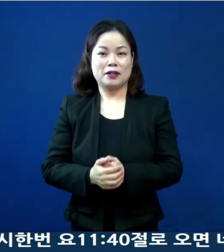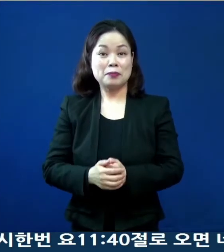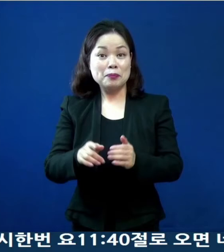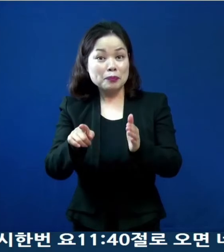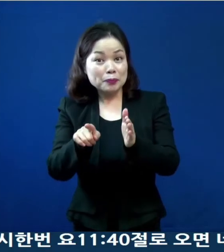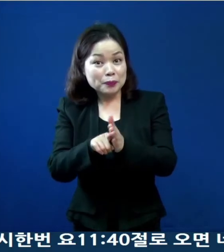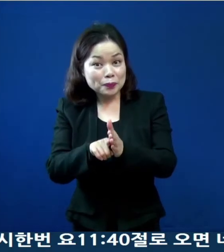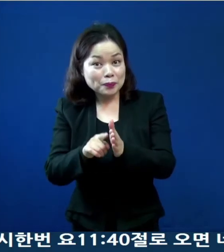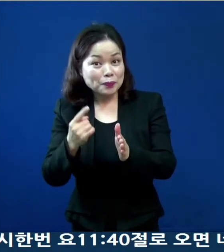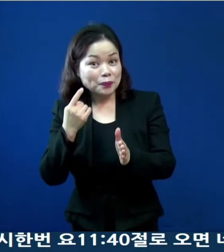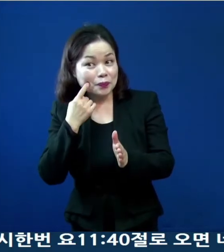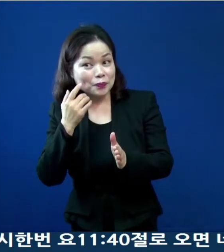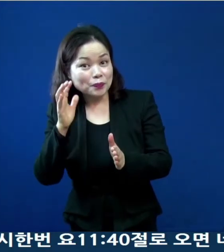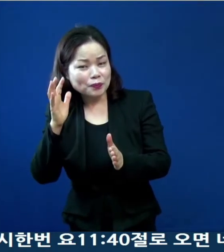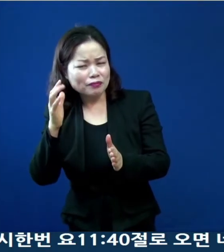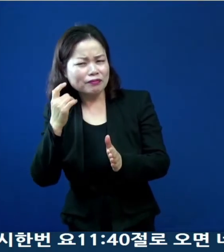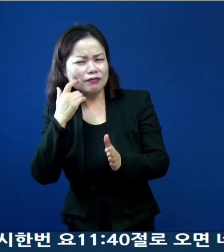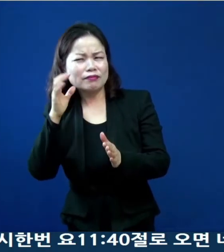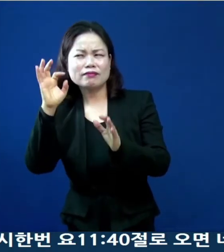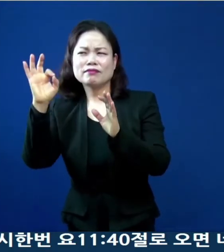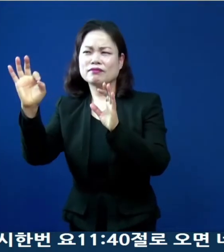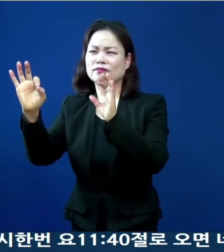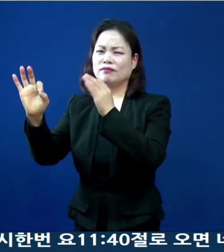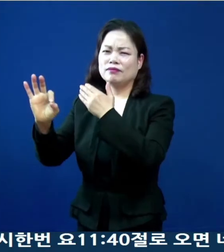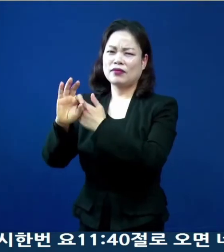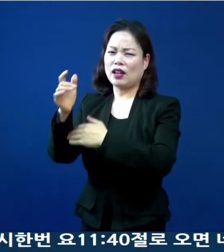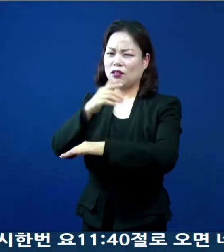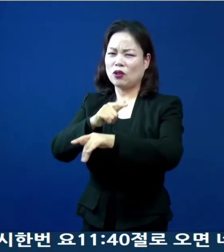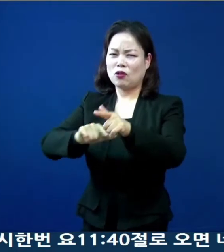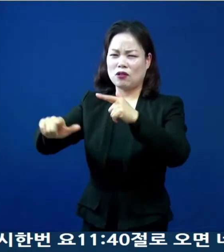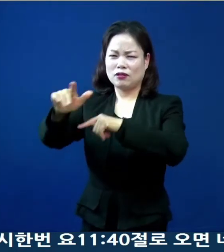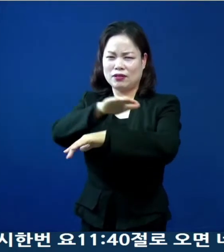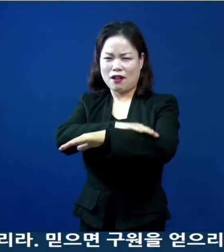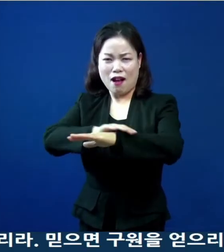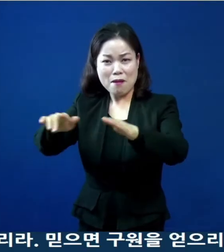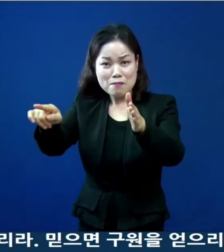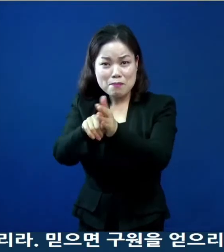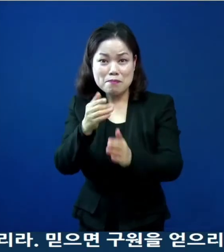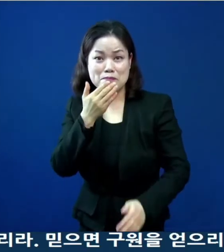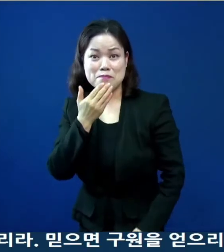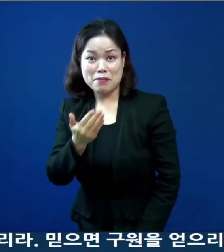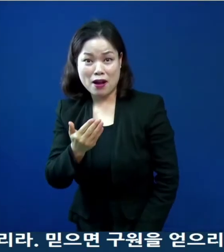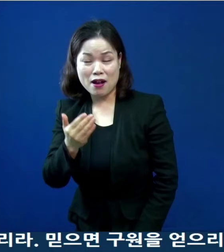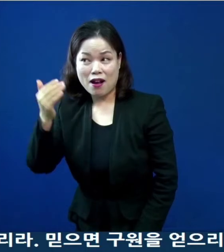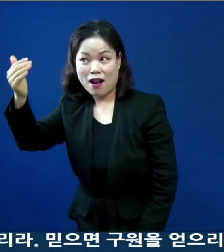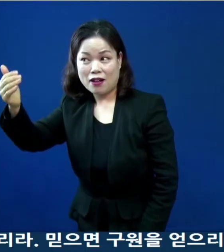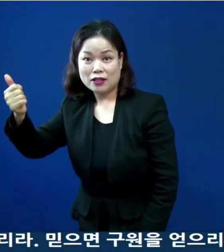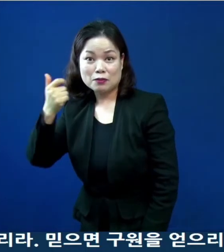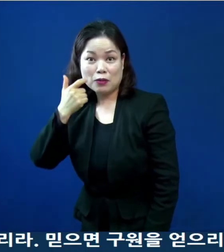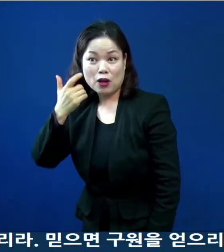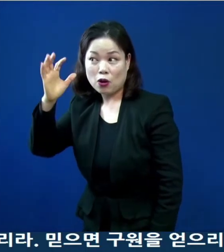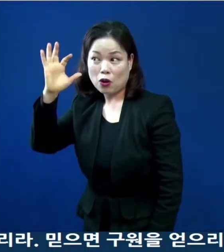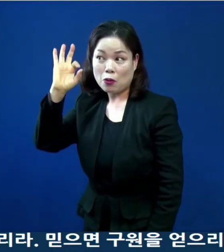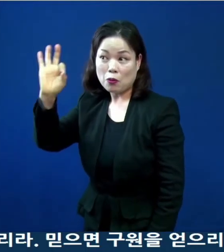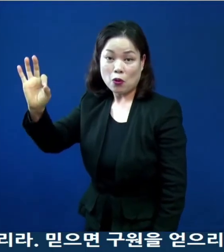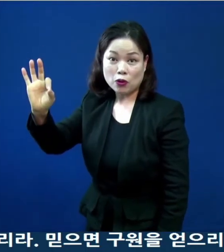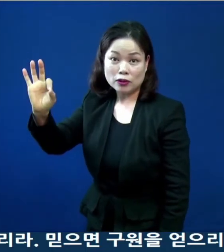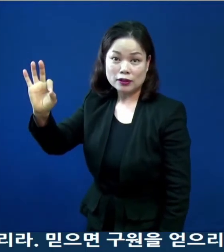믿음의 영광을 보고요 영광을 보면 더 잘 믿게 됩니다. 그래서 우리가 하나님의 영광 볼